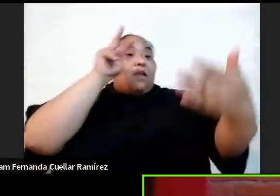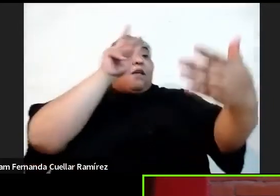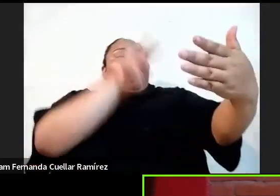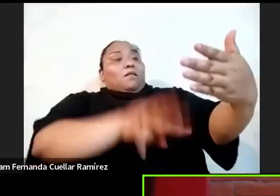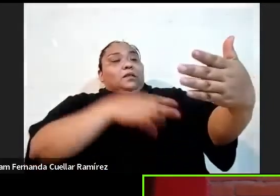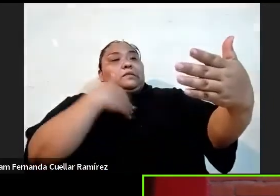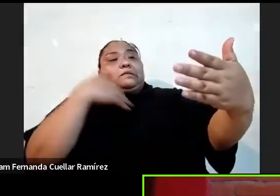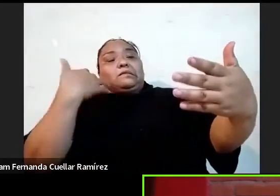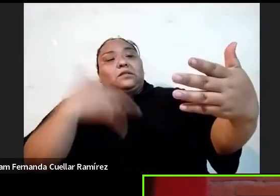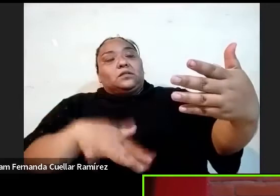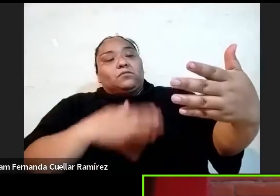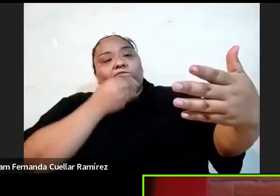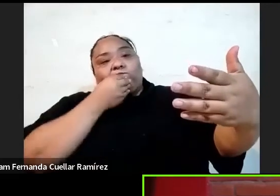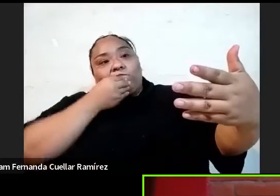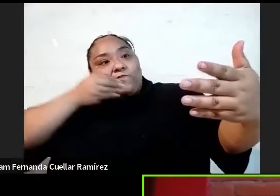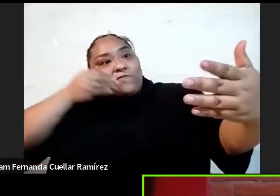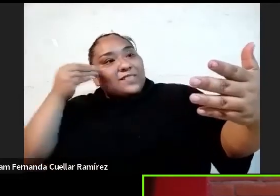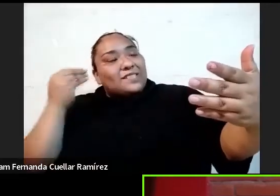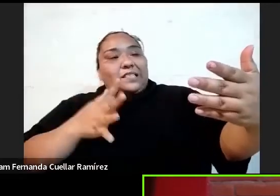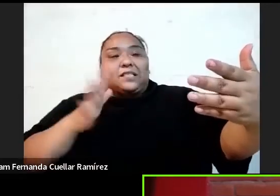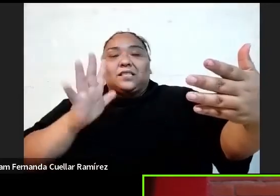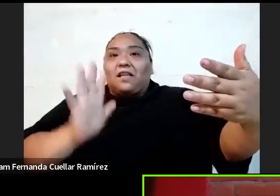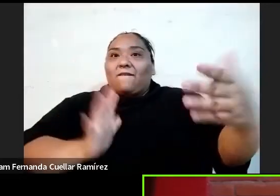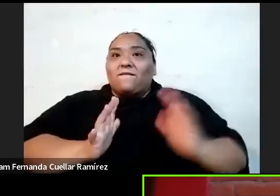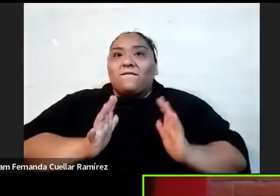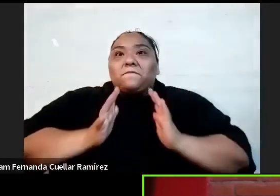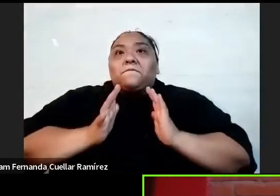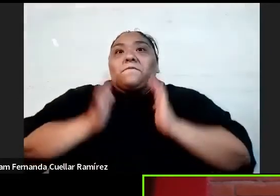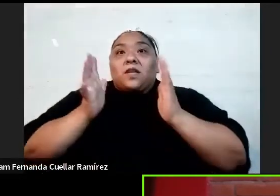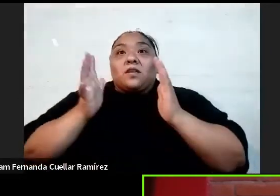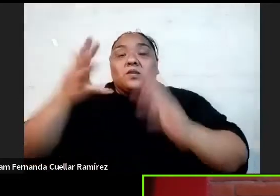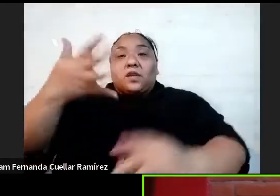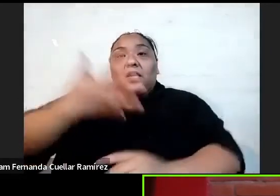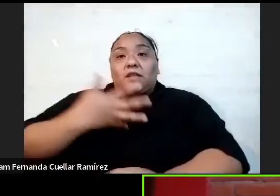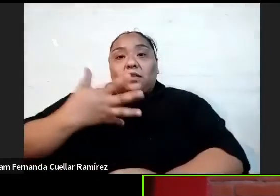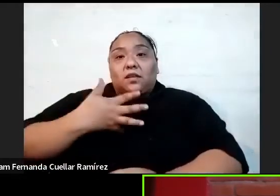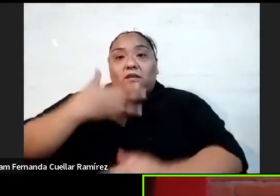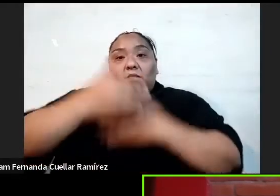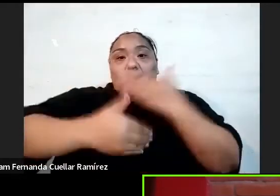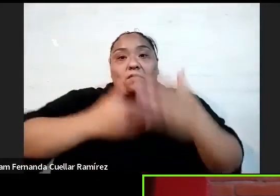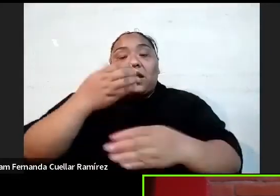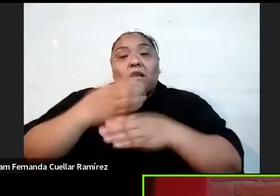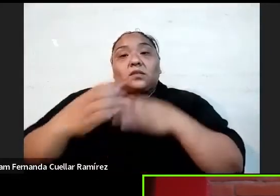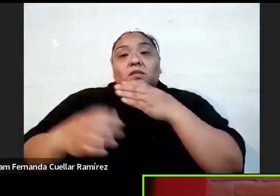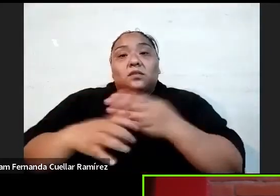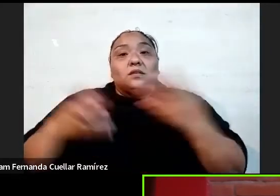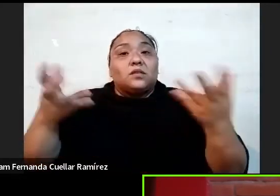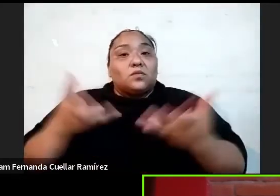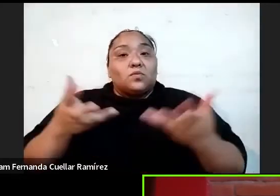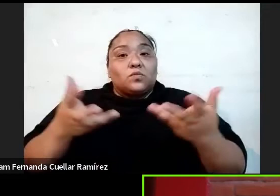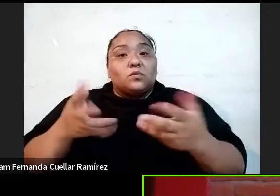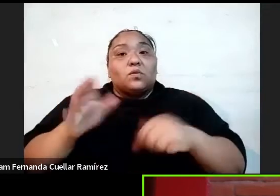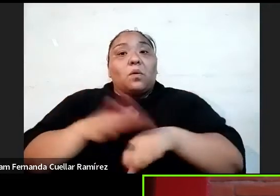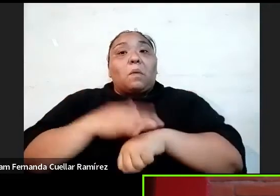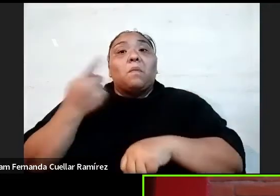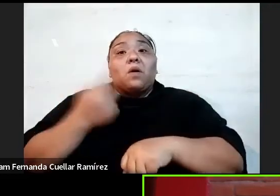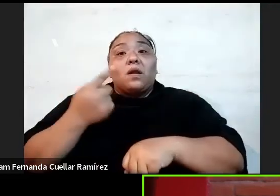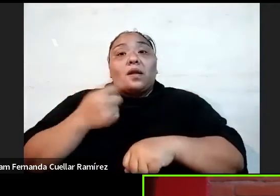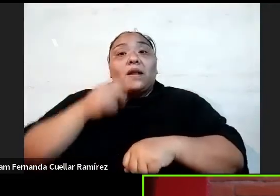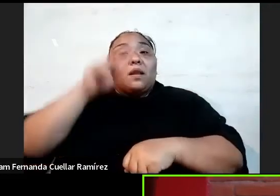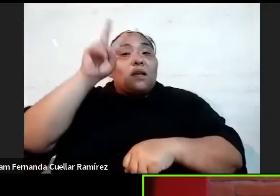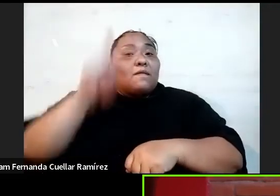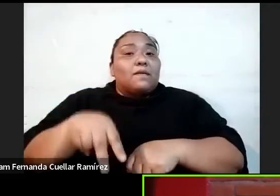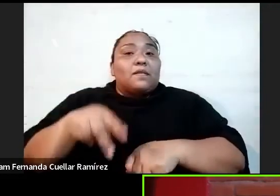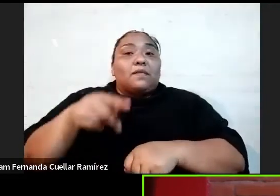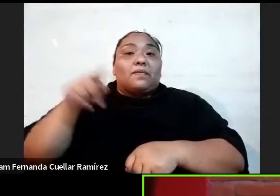sea, a mí me sorprendió como la capacidad que tengo para hacer cosas, porque en ese tiempo la verdad es que